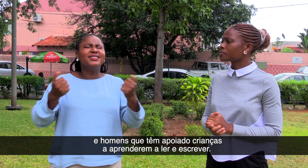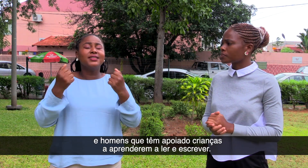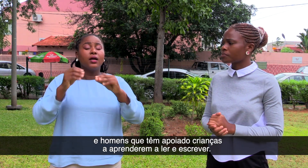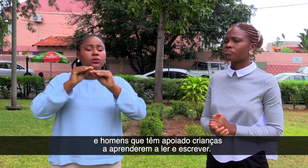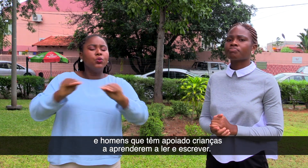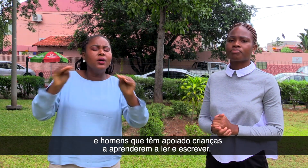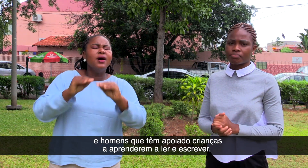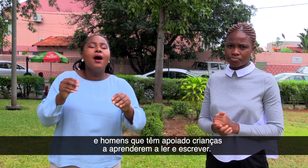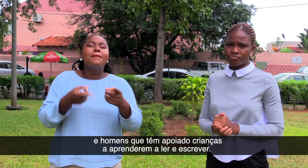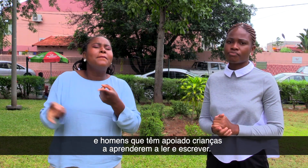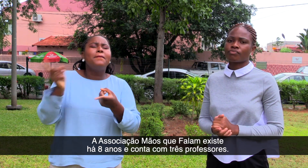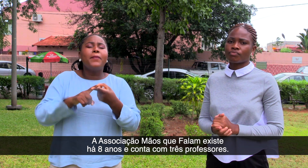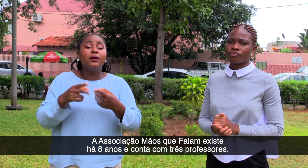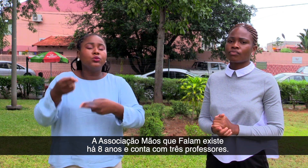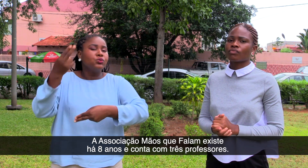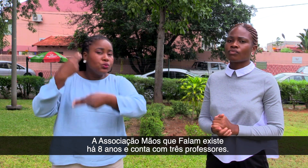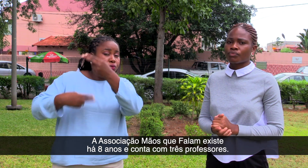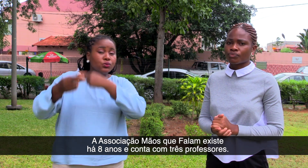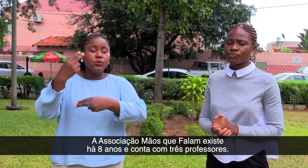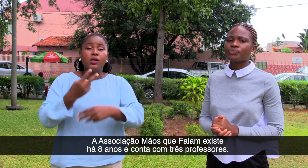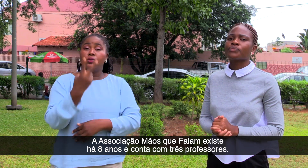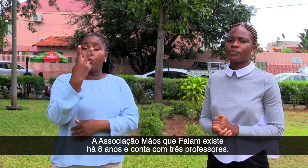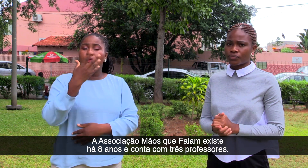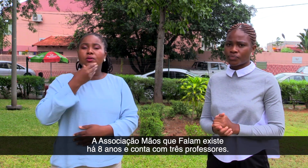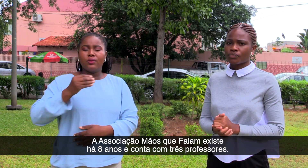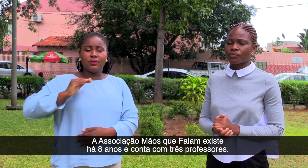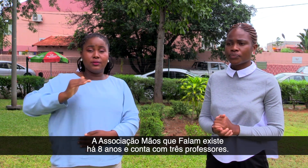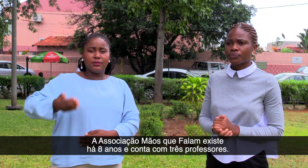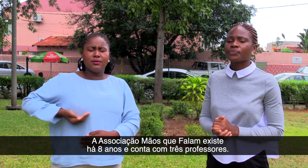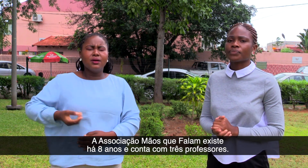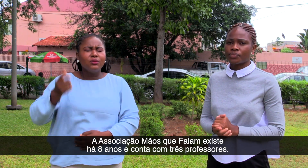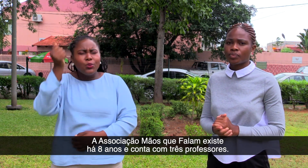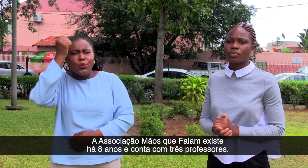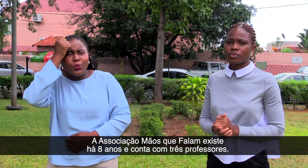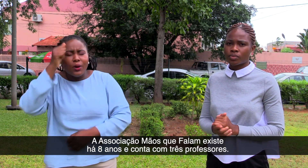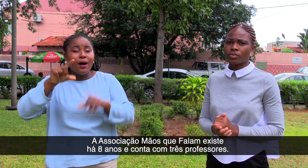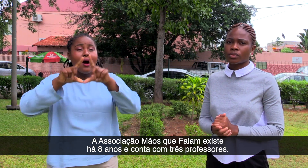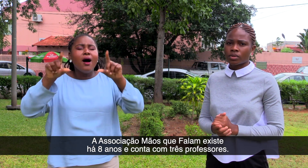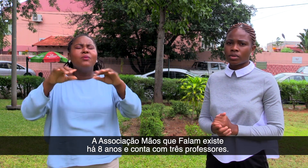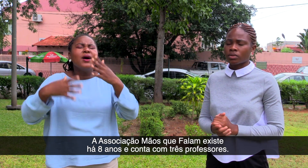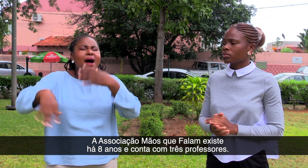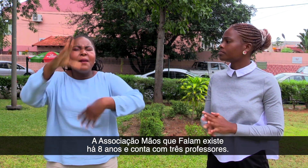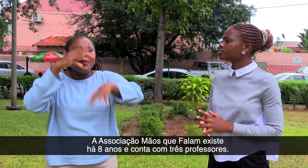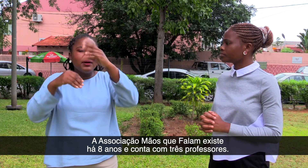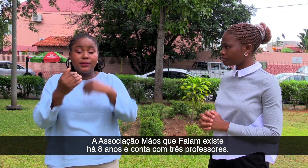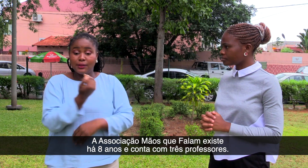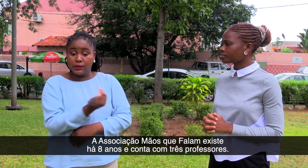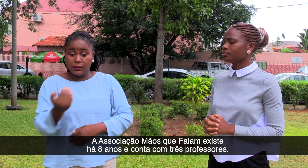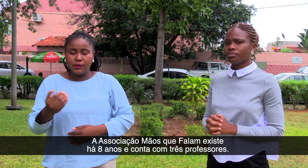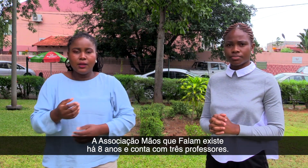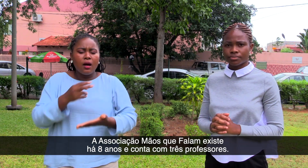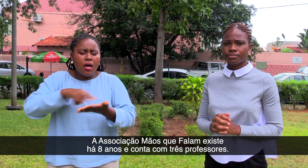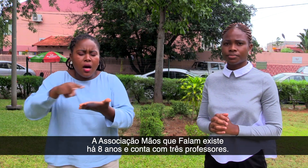a aprender a ler e escrever. A associação Mãos que Falam existe há oito anos e conta com três professores.